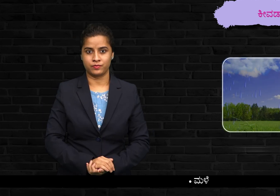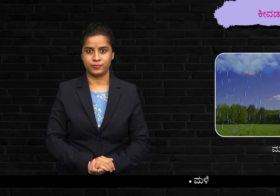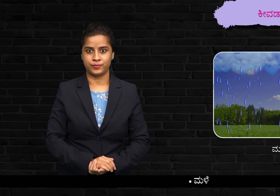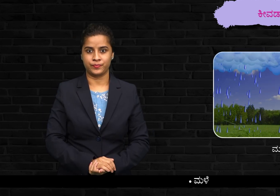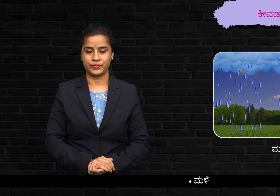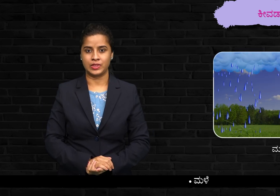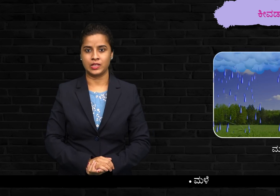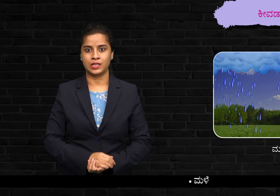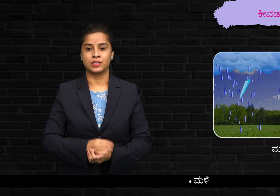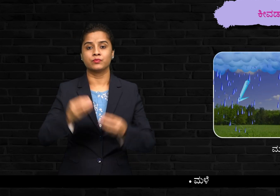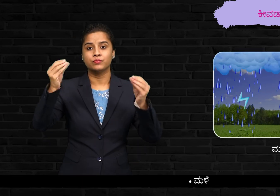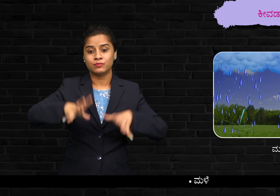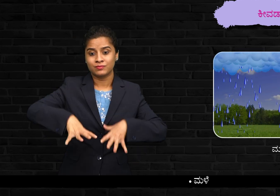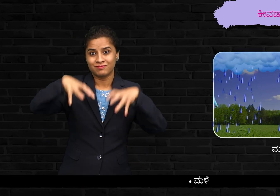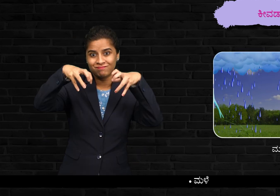ಮಳೆ,